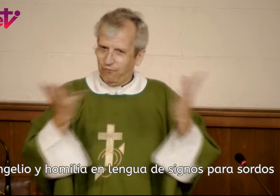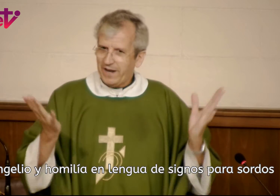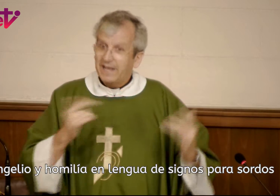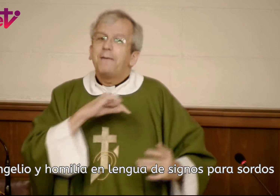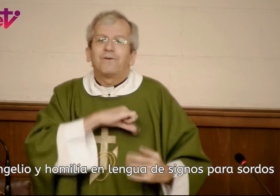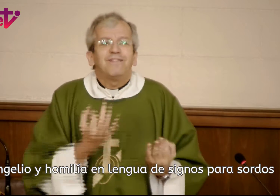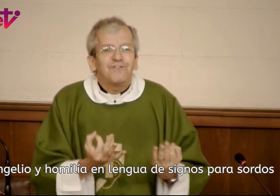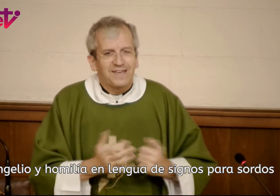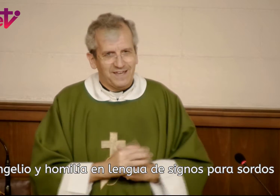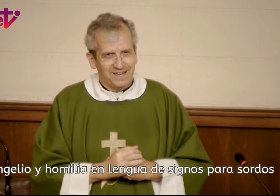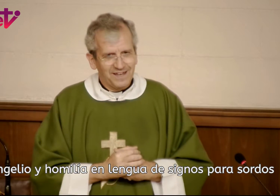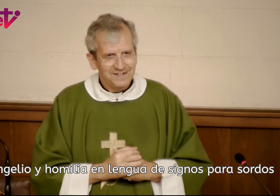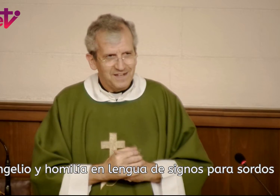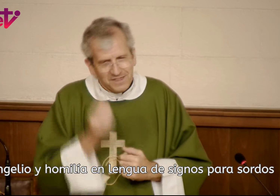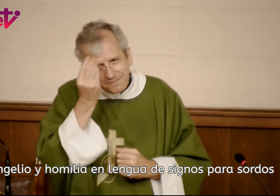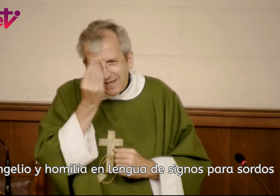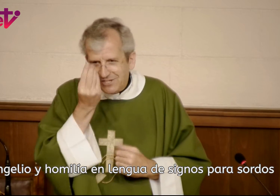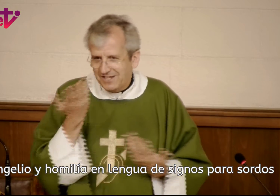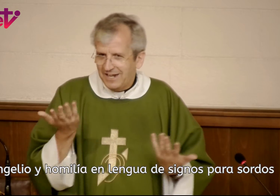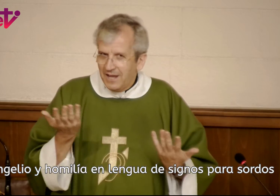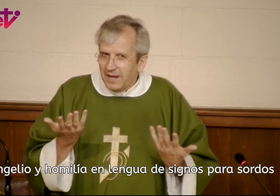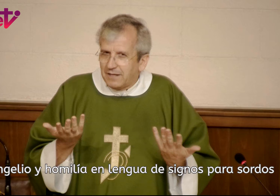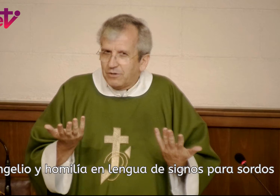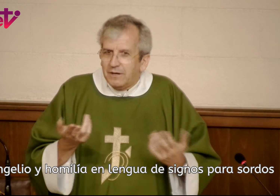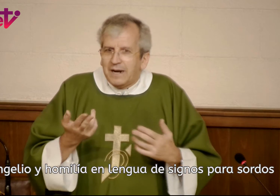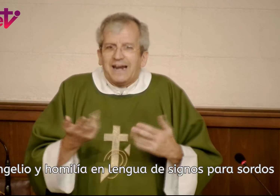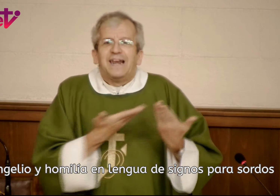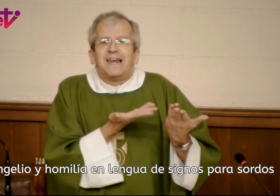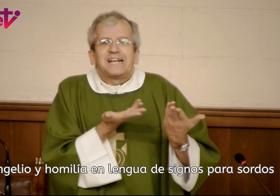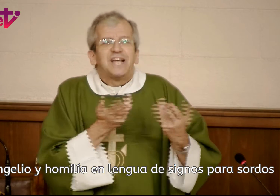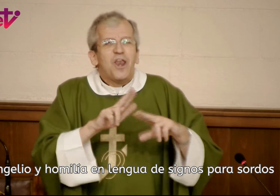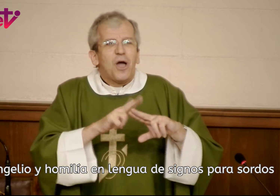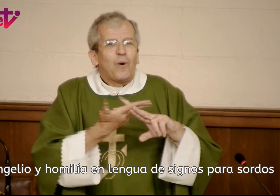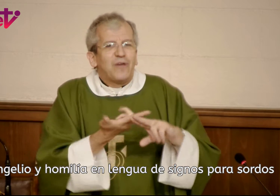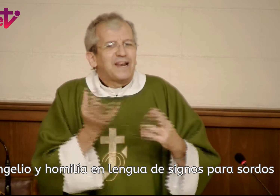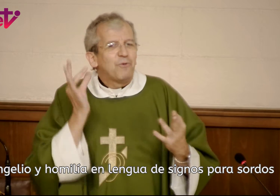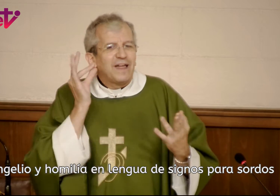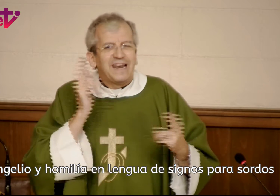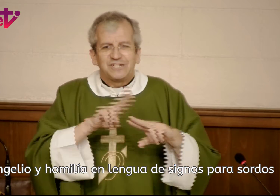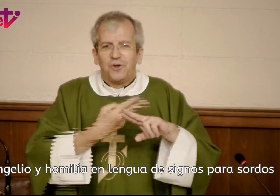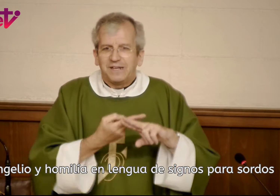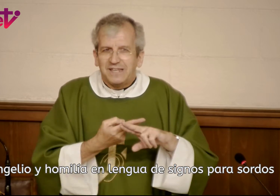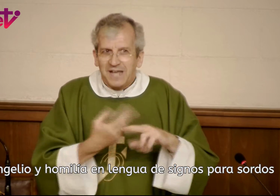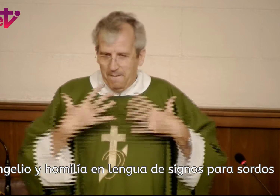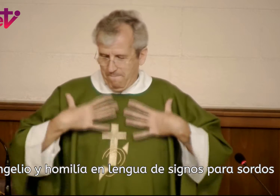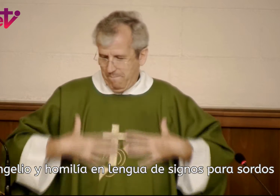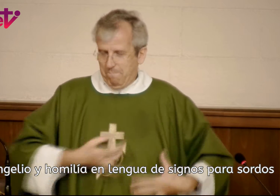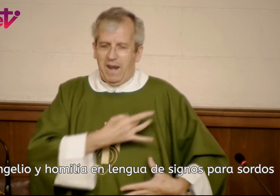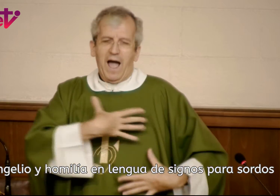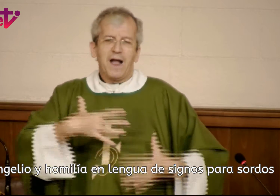fuera, ¿y por dentro qué? Haces pienso, es decir, bueno, cuando hay la boda, las novias, dices, blanca